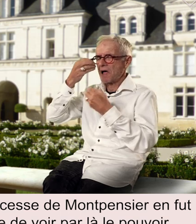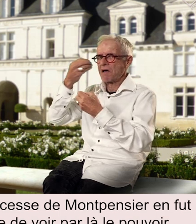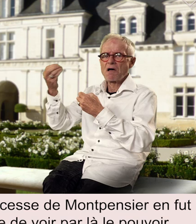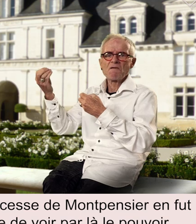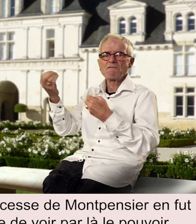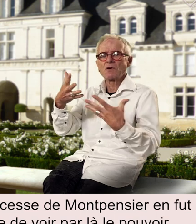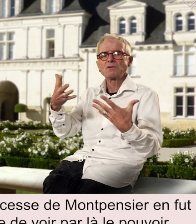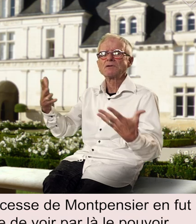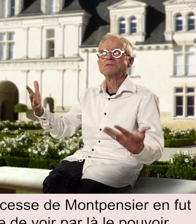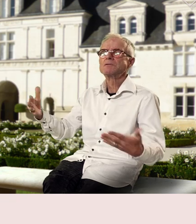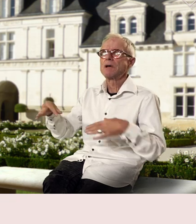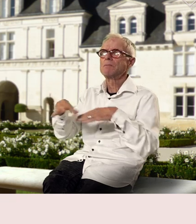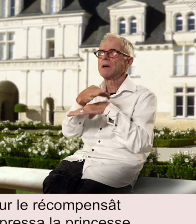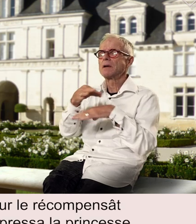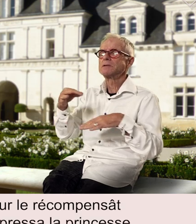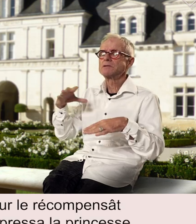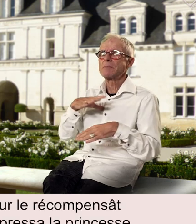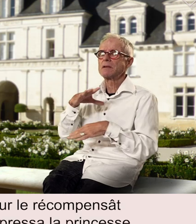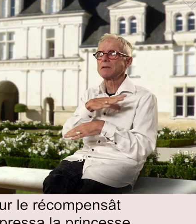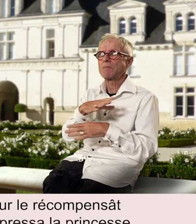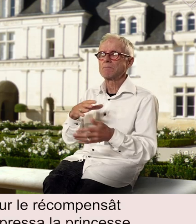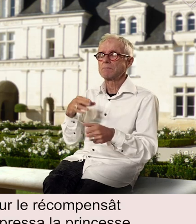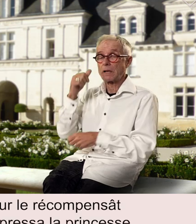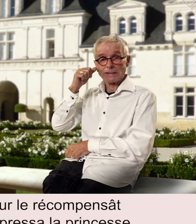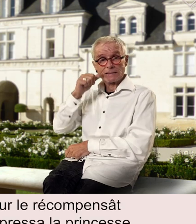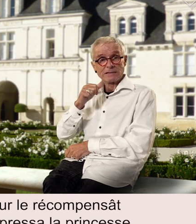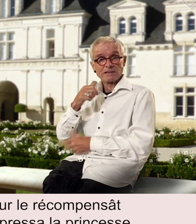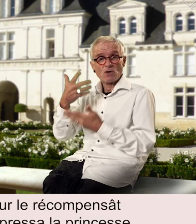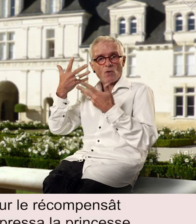que le mariage de madame. Le duc de Guise,